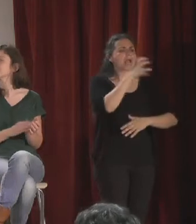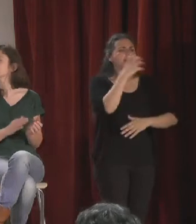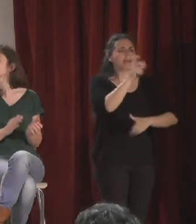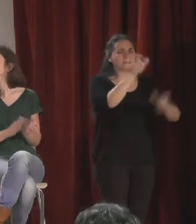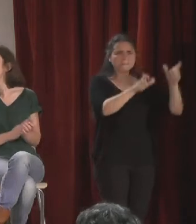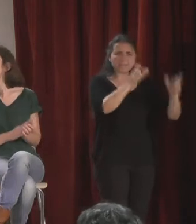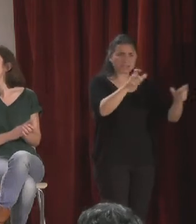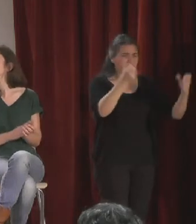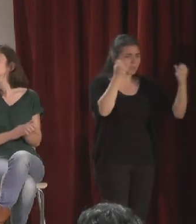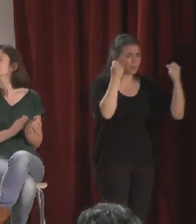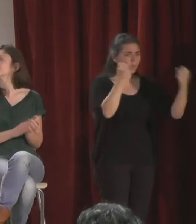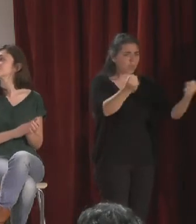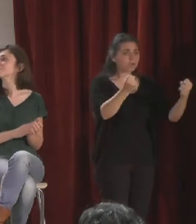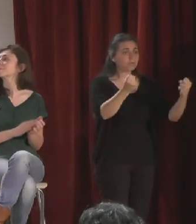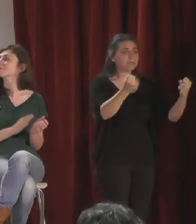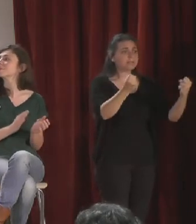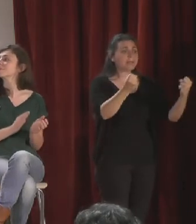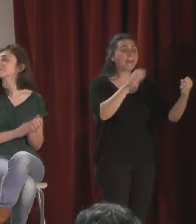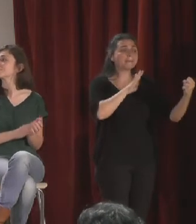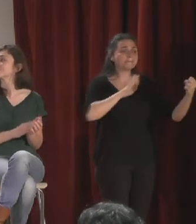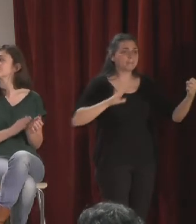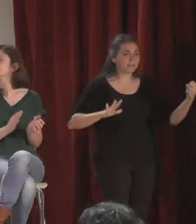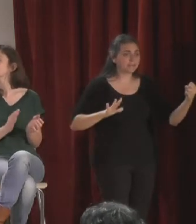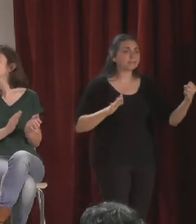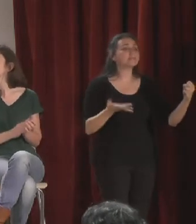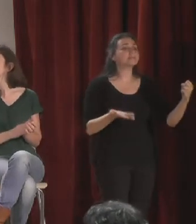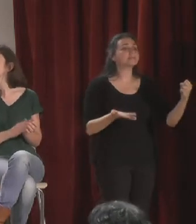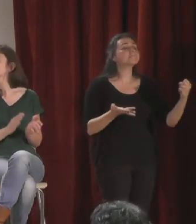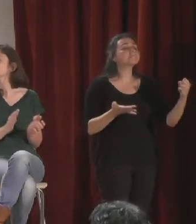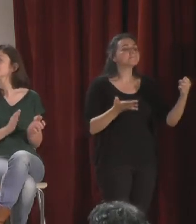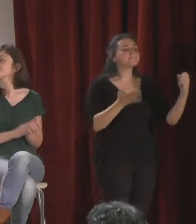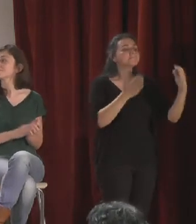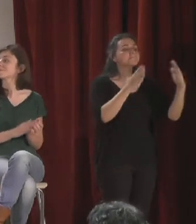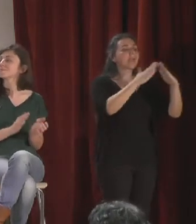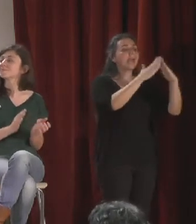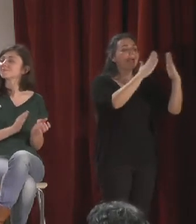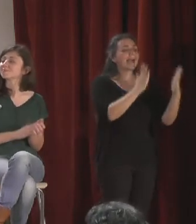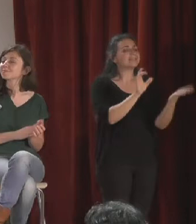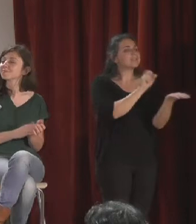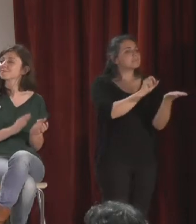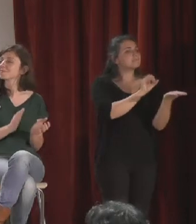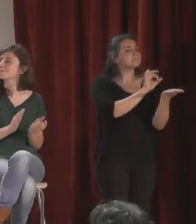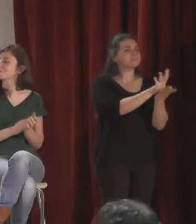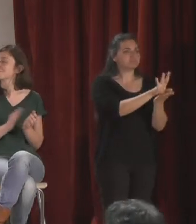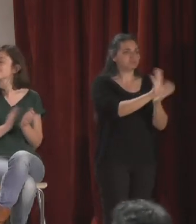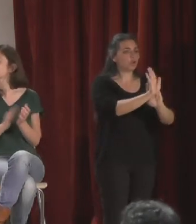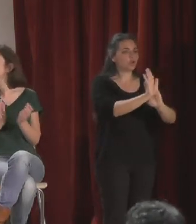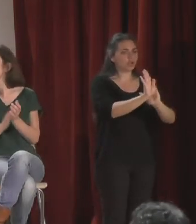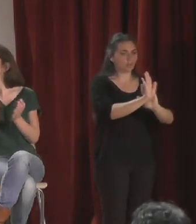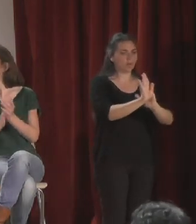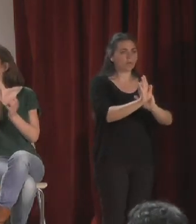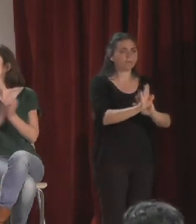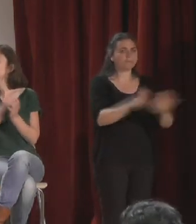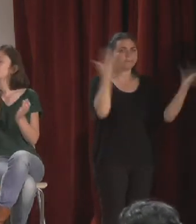los poderosos mientras haya un desahucio más.